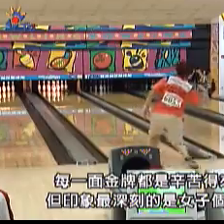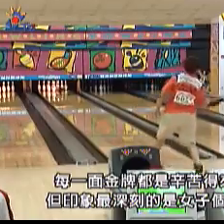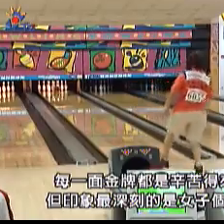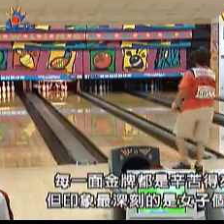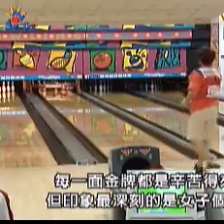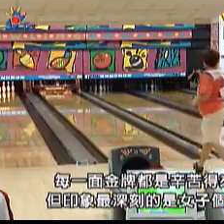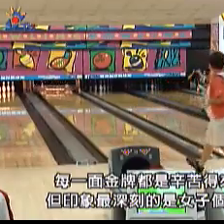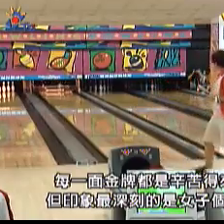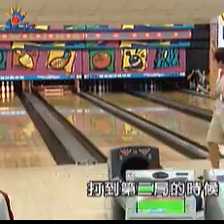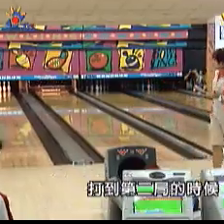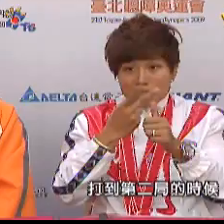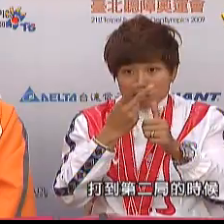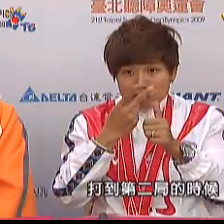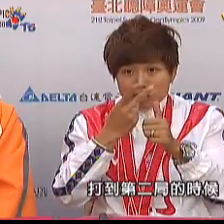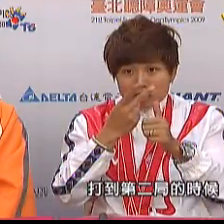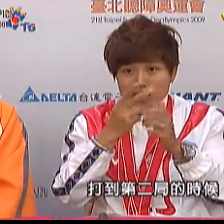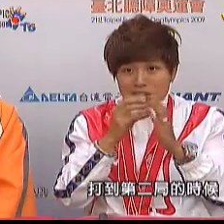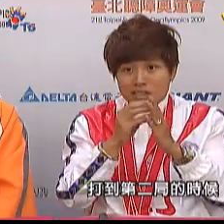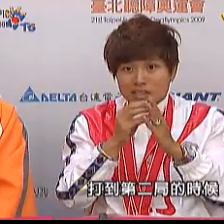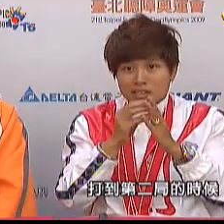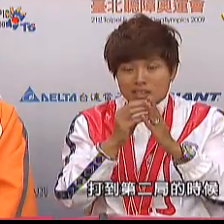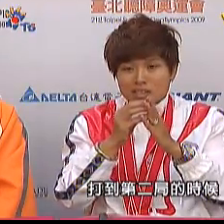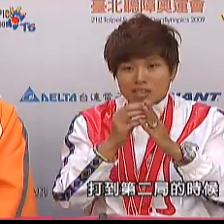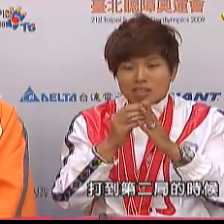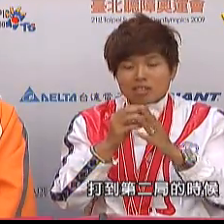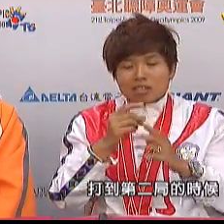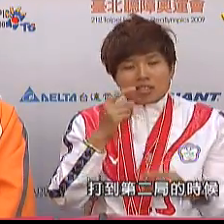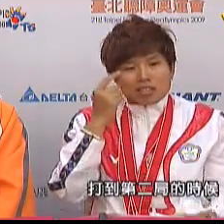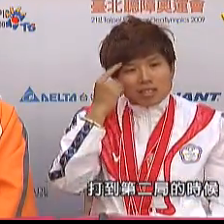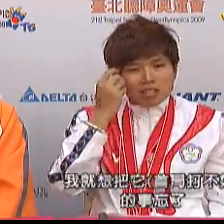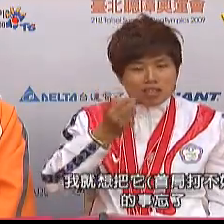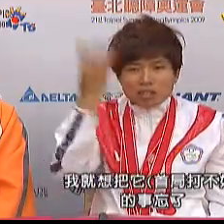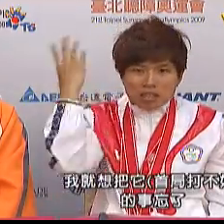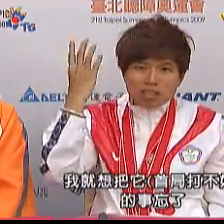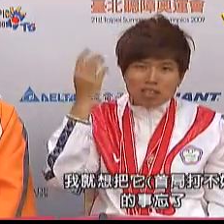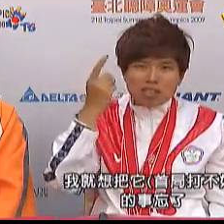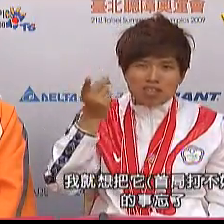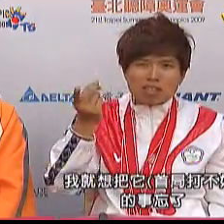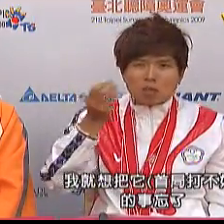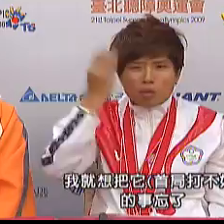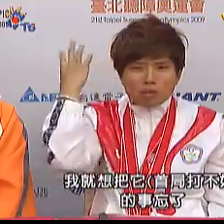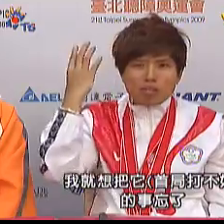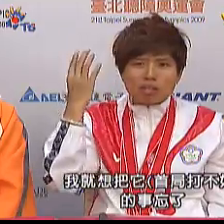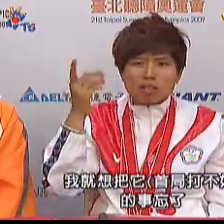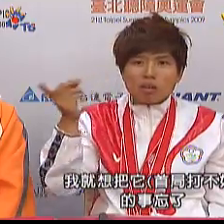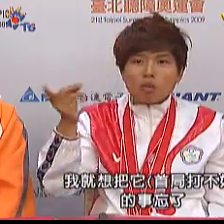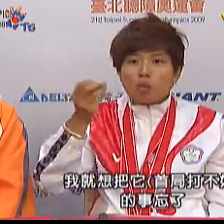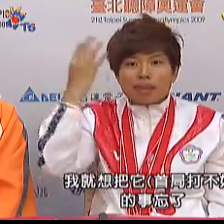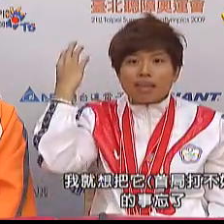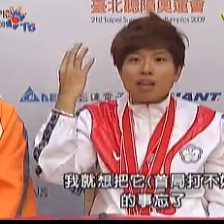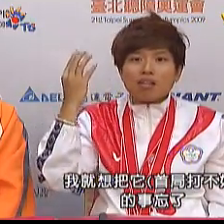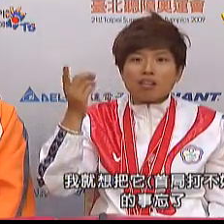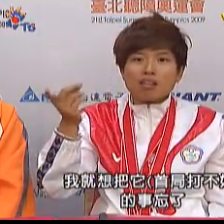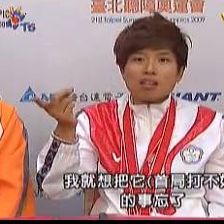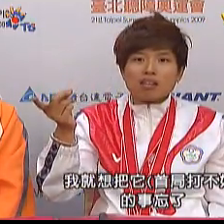个人赛， 打到第二局的时候，我就想把她忘了，把她忘掉，